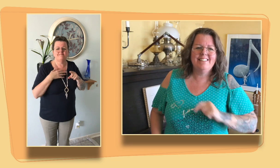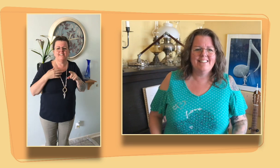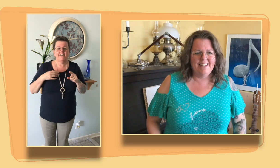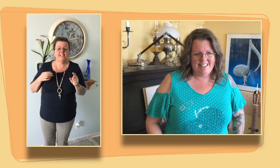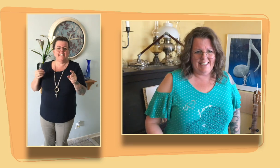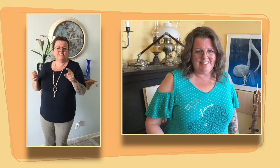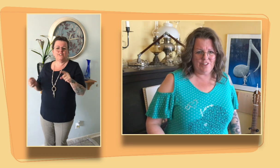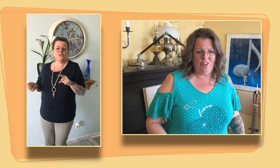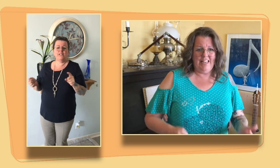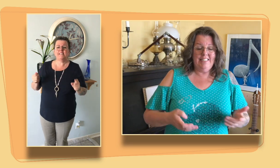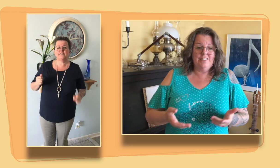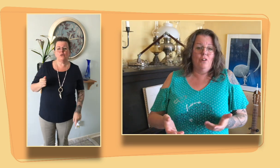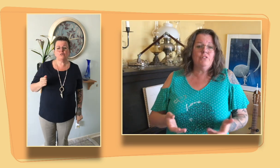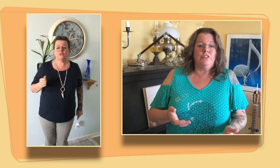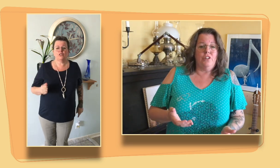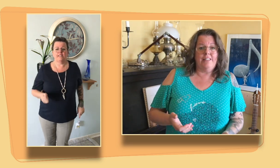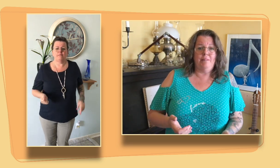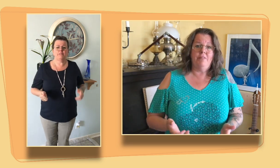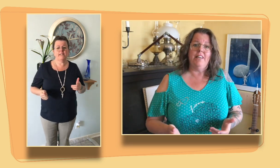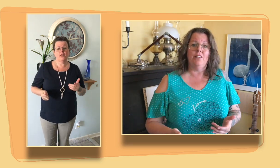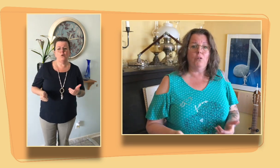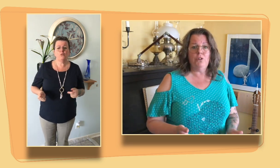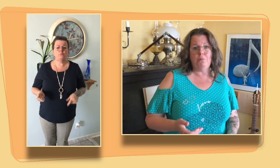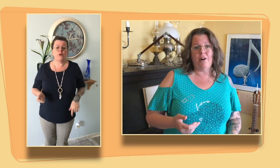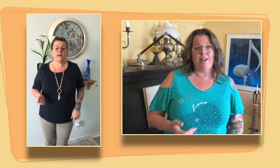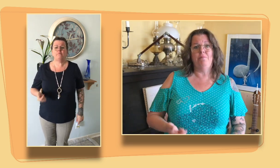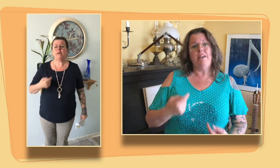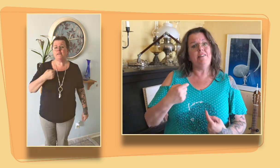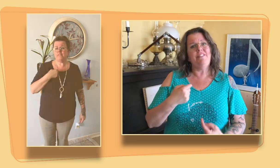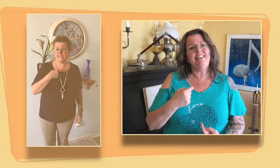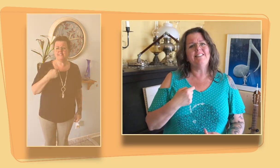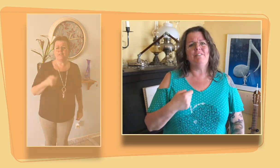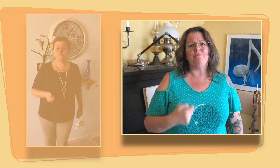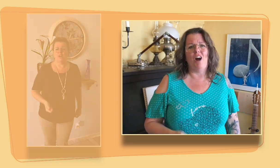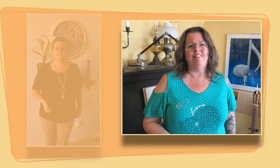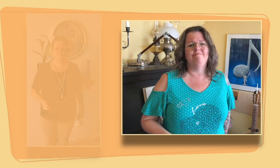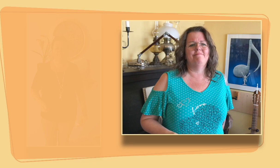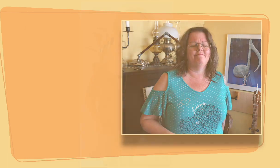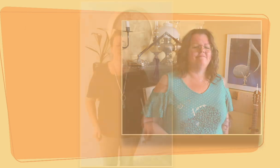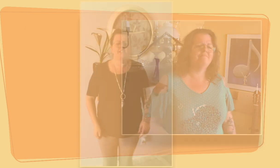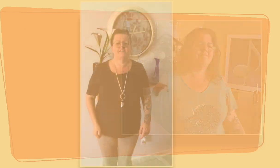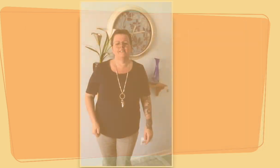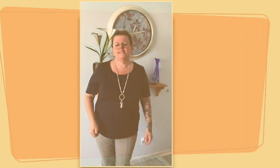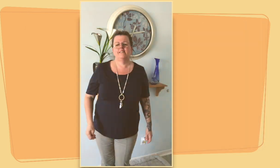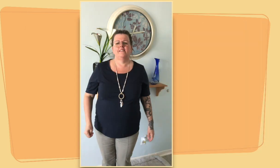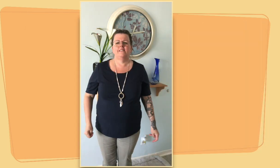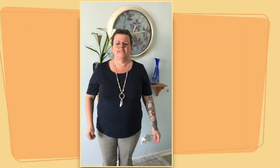t'aidera. Laisse les autres te t'aiment, tes drôles de poèmes, et viens avec moi.